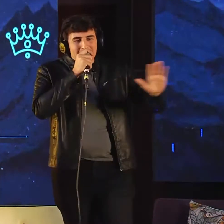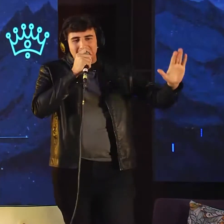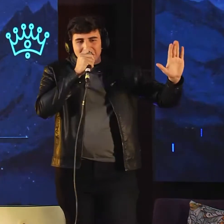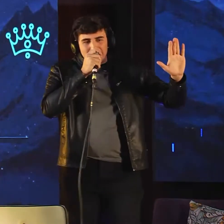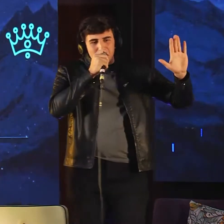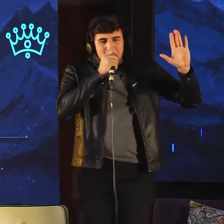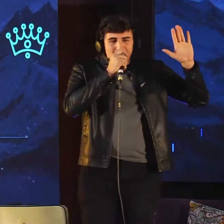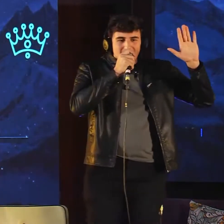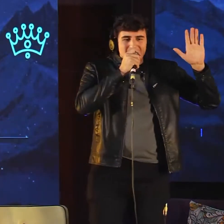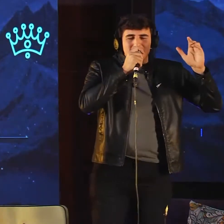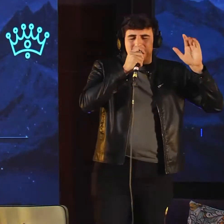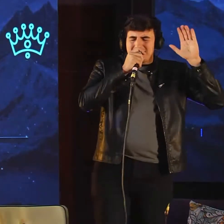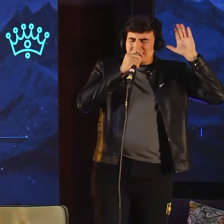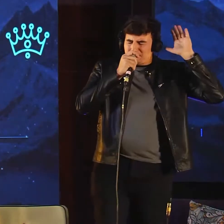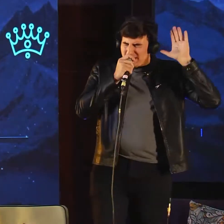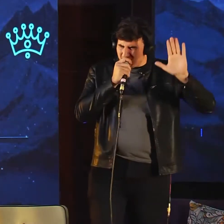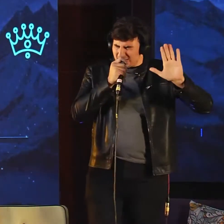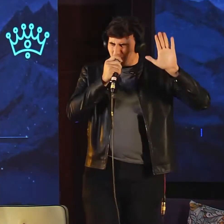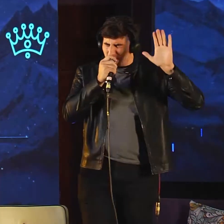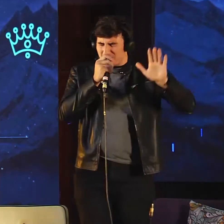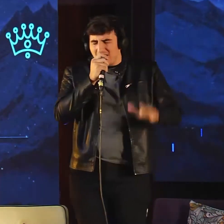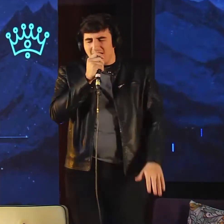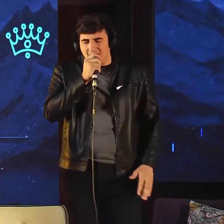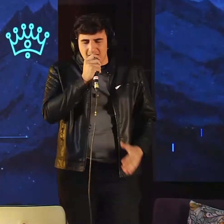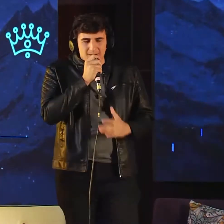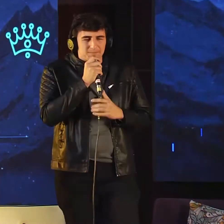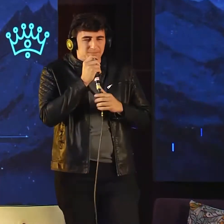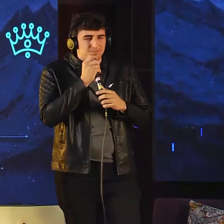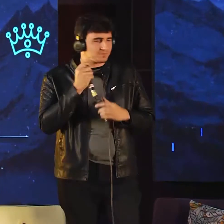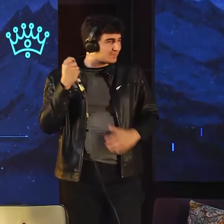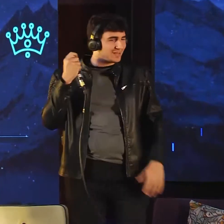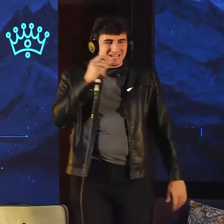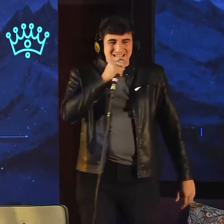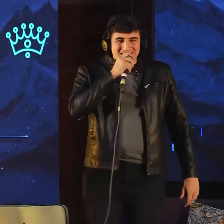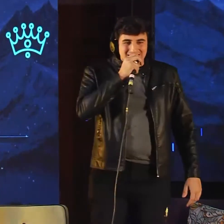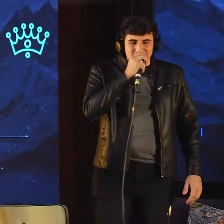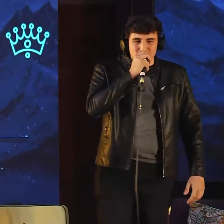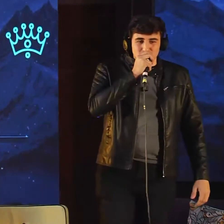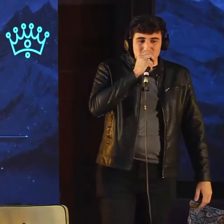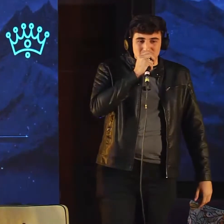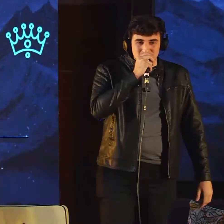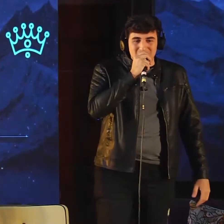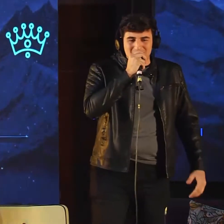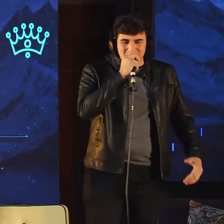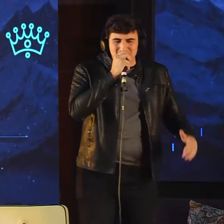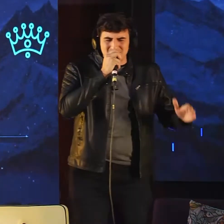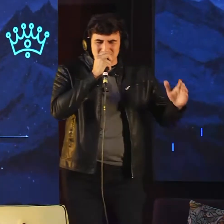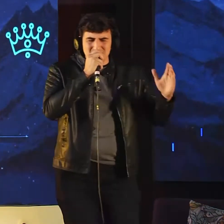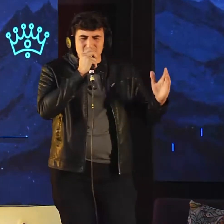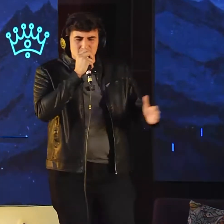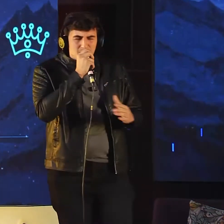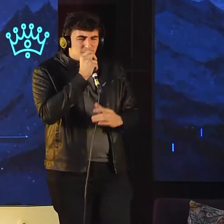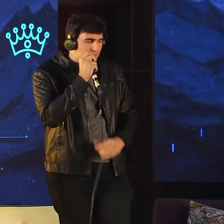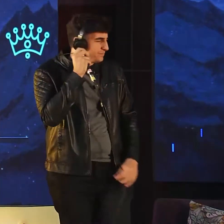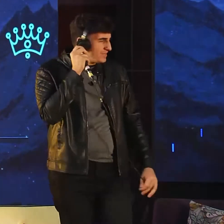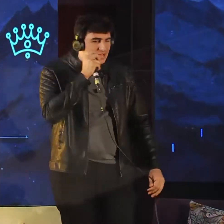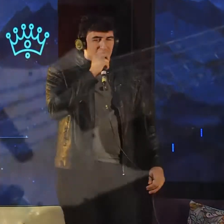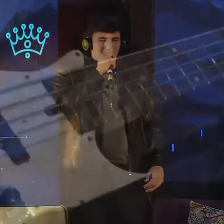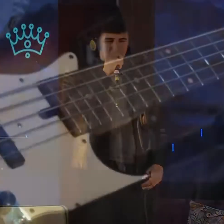Não há nada que temer, basta apenas confiar em Jesus que já